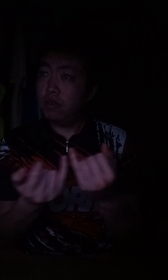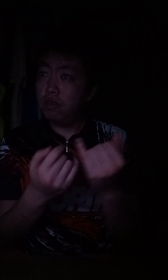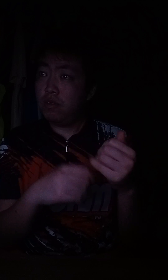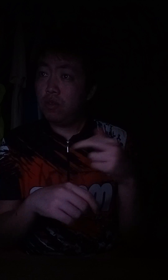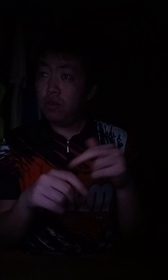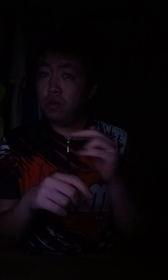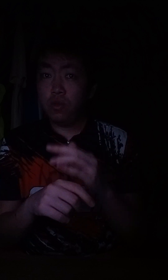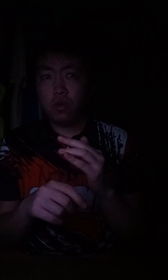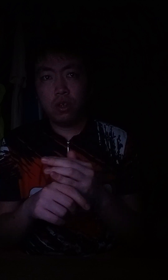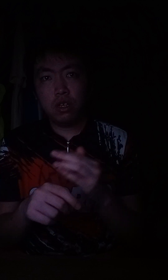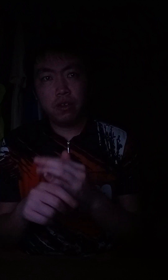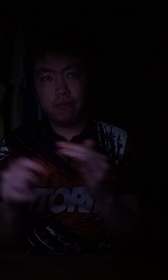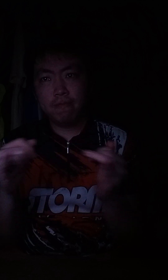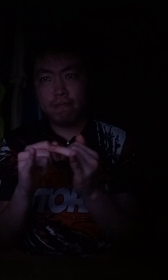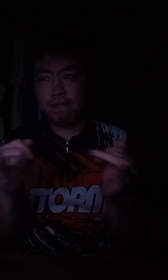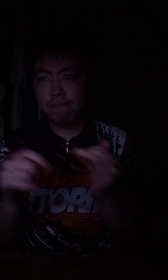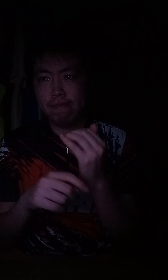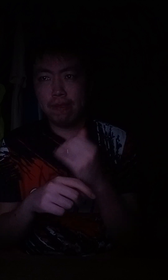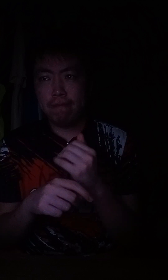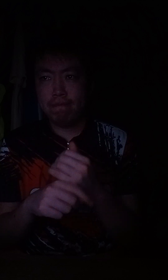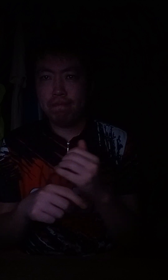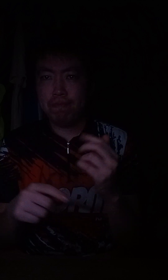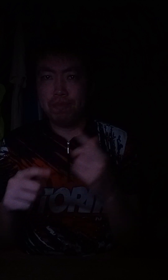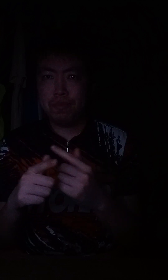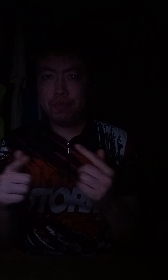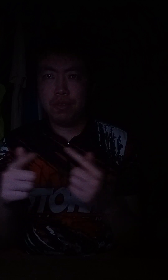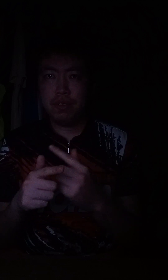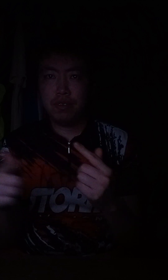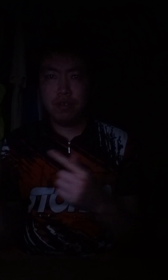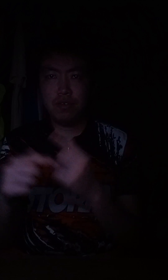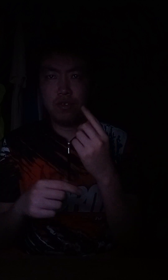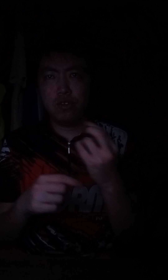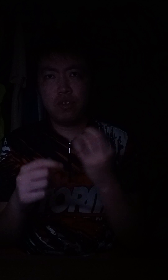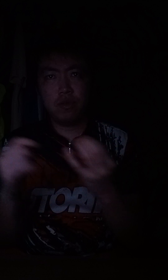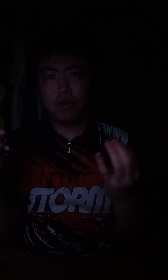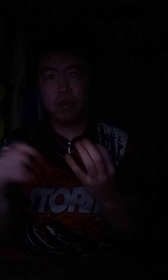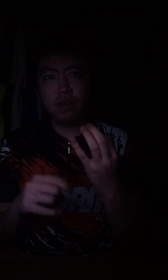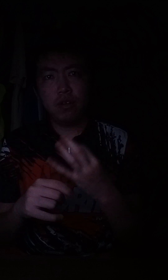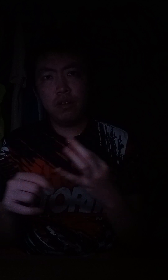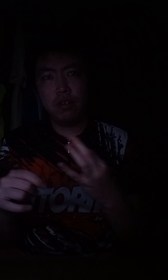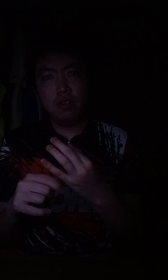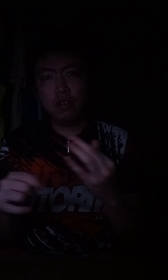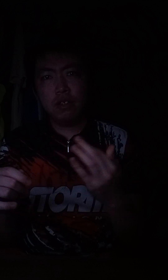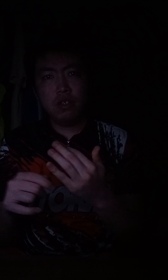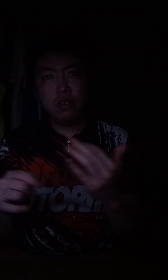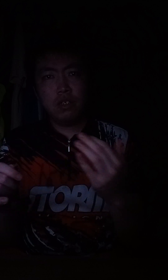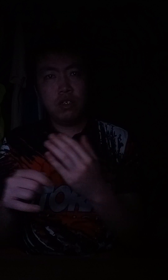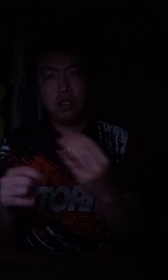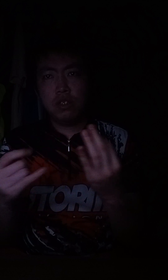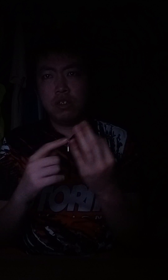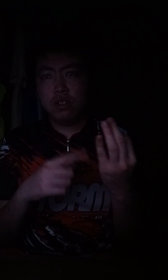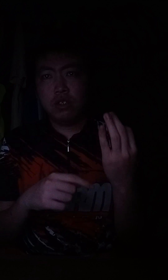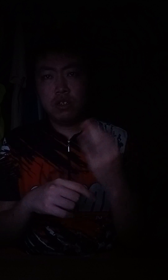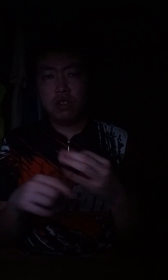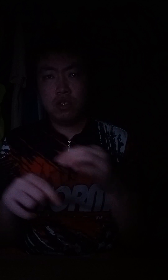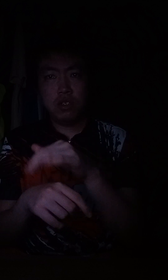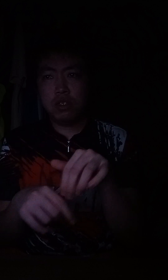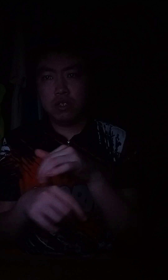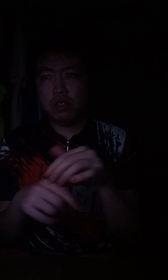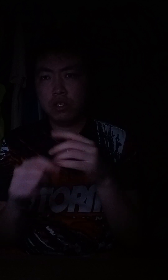버스기사들은 인력난의 근본 원인은 형편없는 처우 때문이라며 손쉽게 외국인으로 메꾸겠다는 계획을 즉각